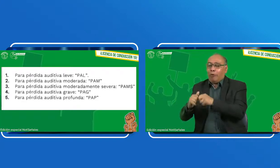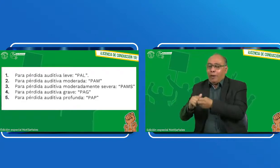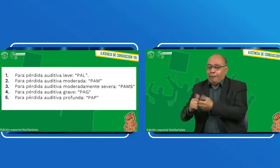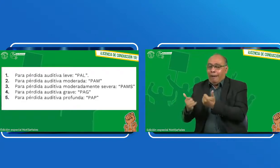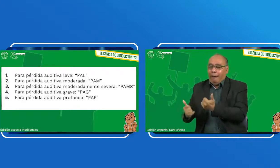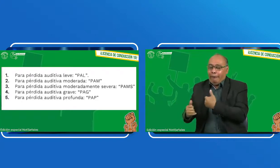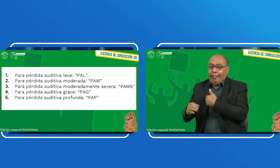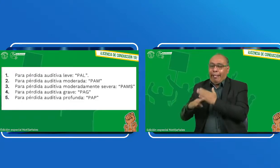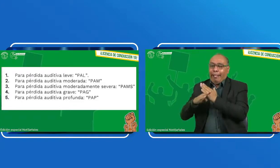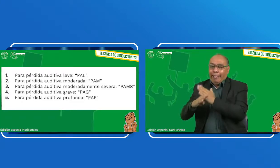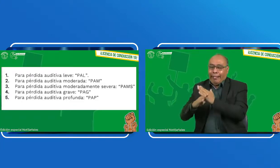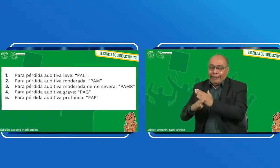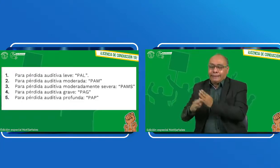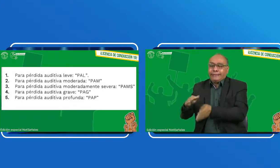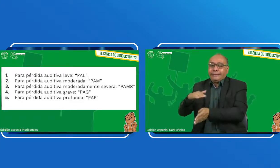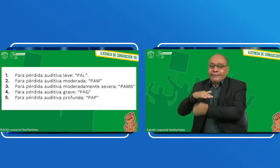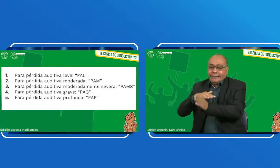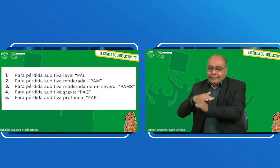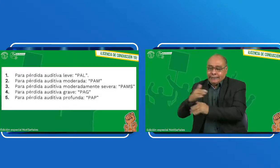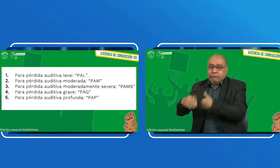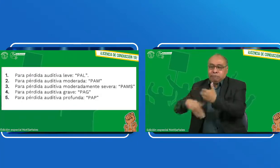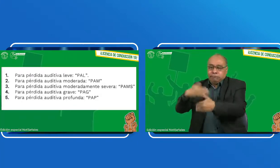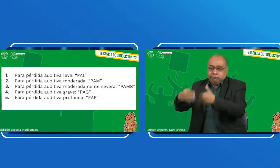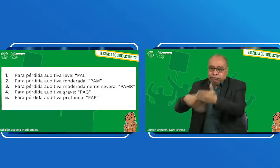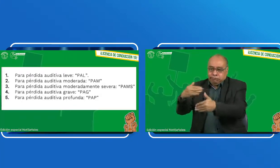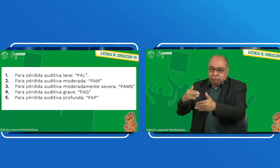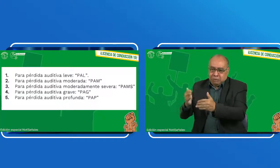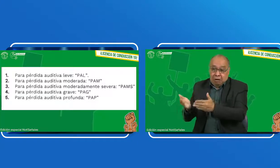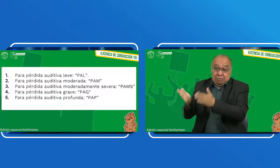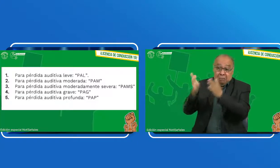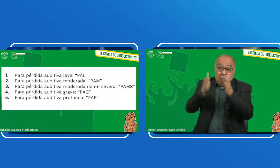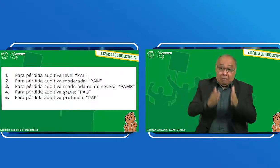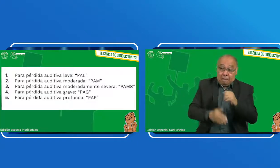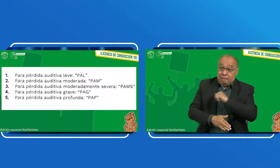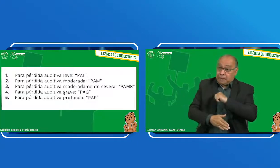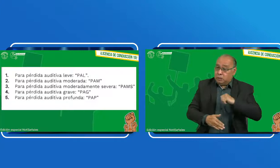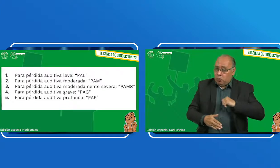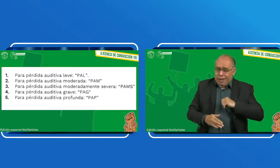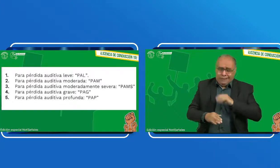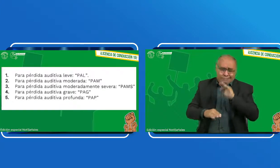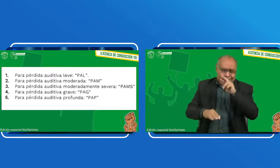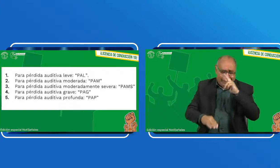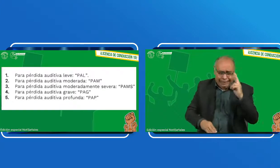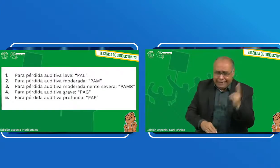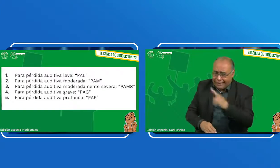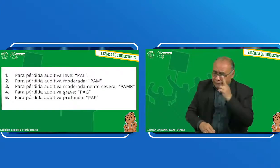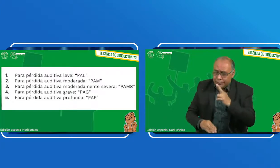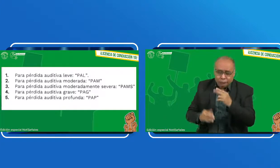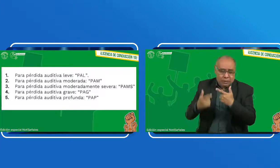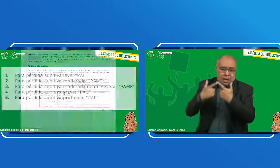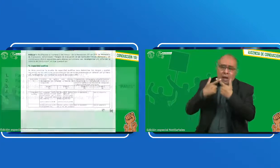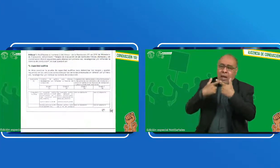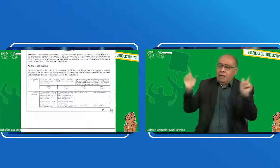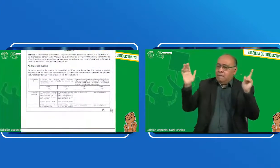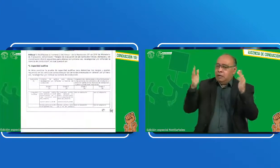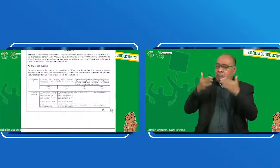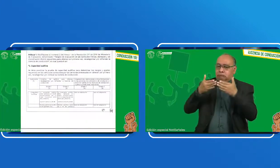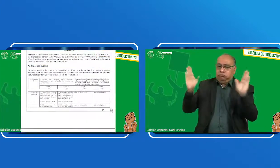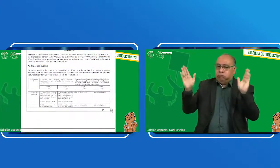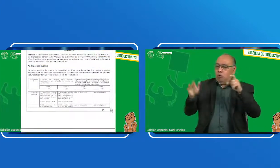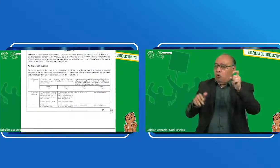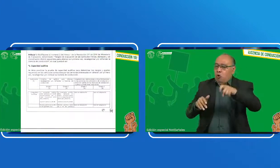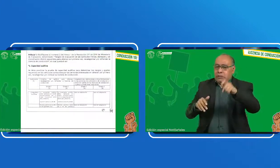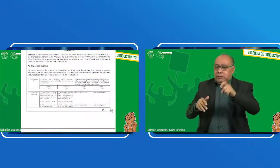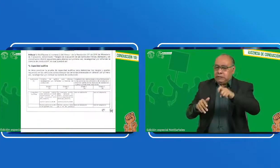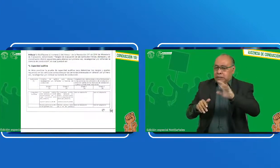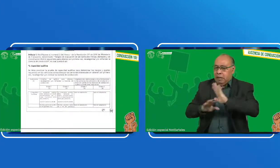conducir. Ahora bien, si presenta un problema frente a la licencia pública categorías C1, C2 y C3,